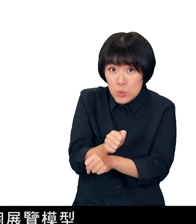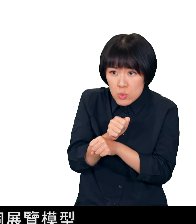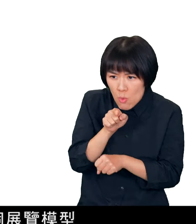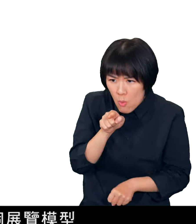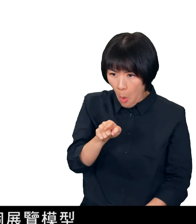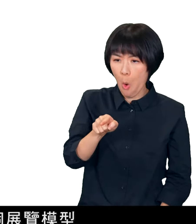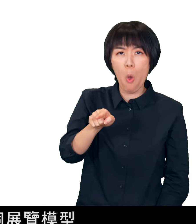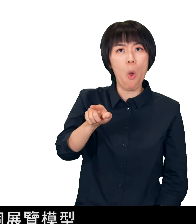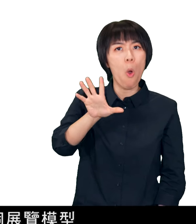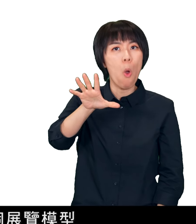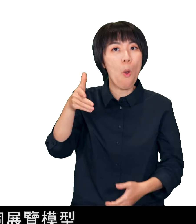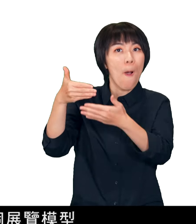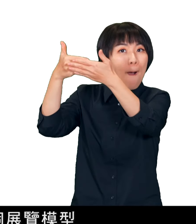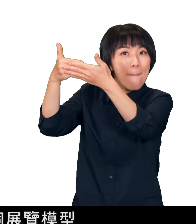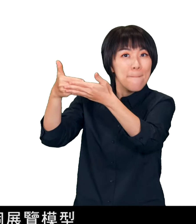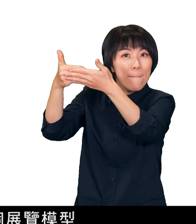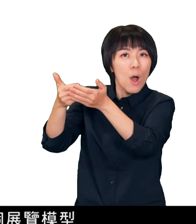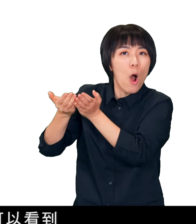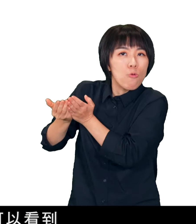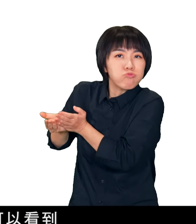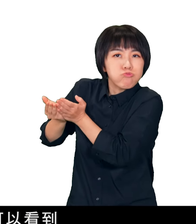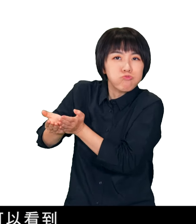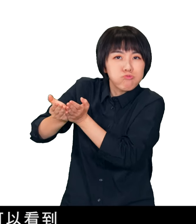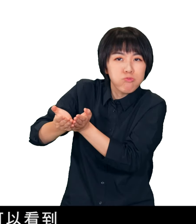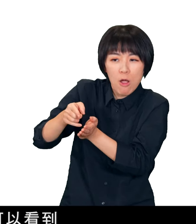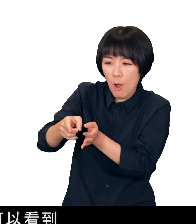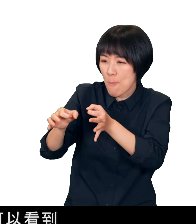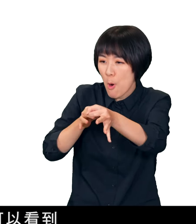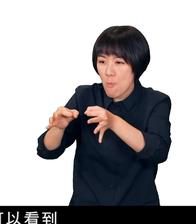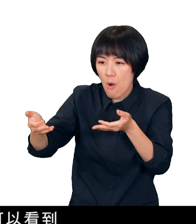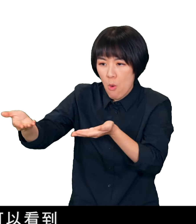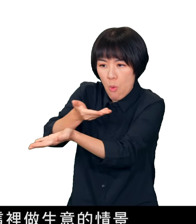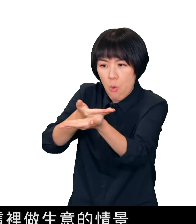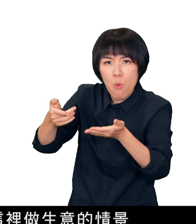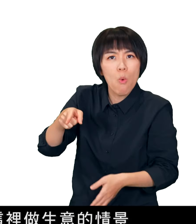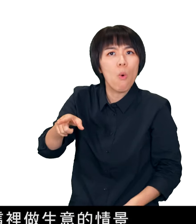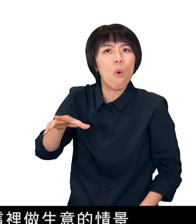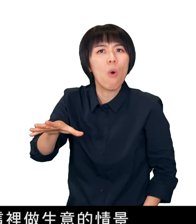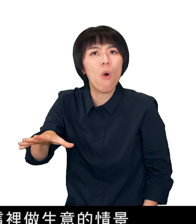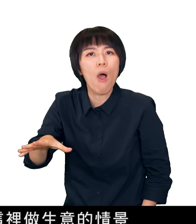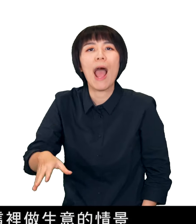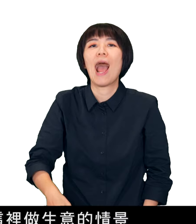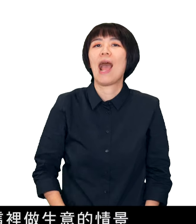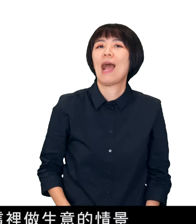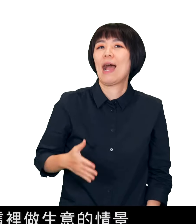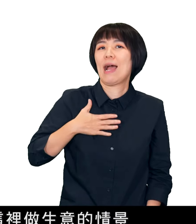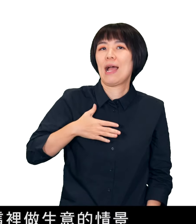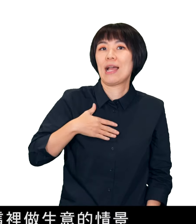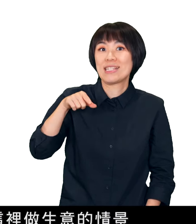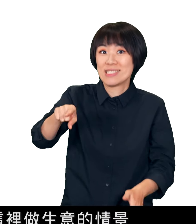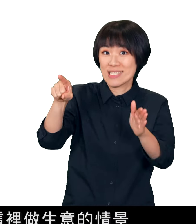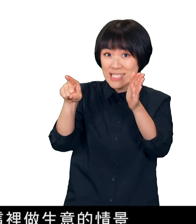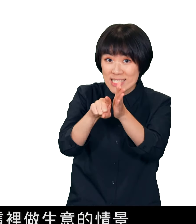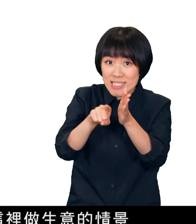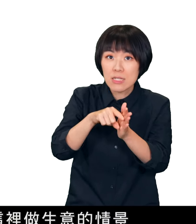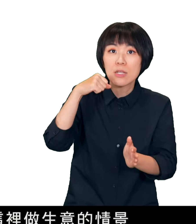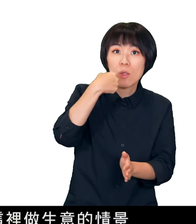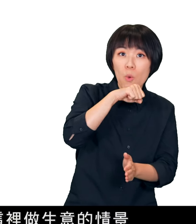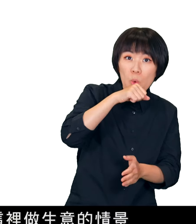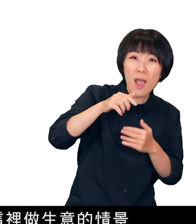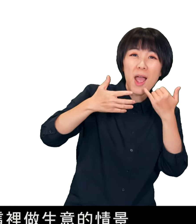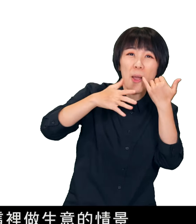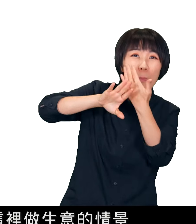观看这个展览模型，大家可以看到汉人商船来这里做生意的情